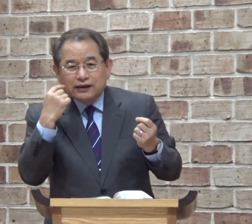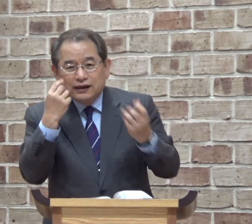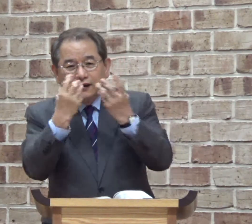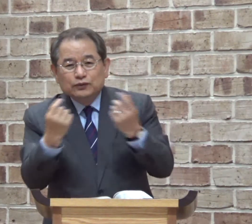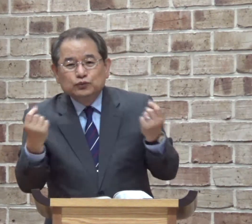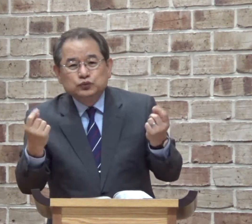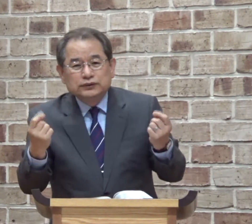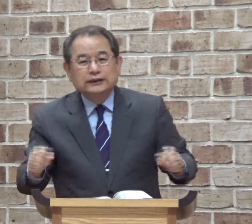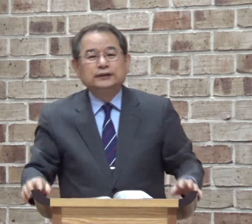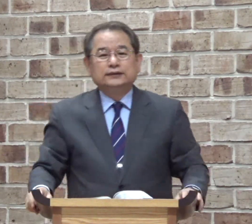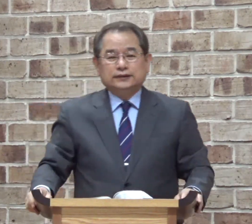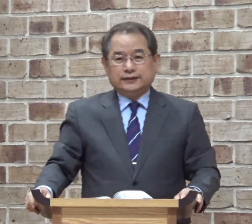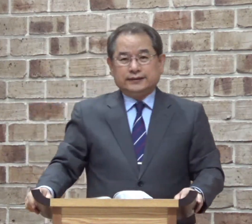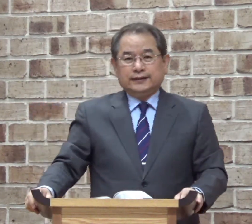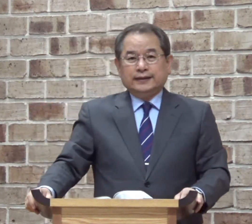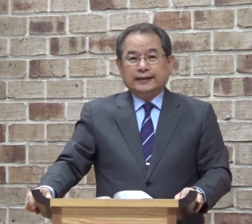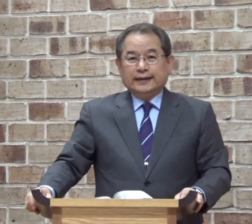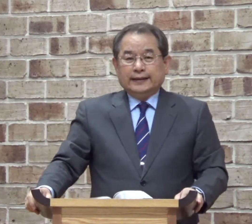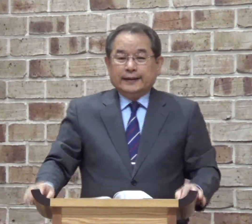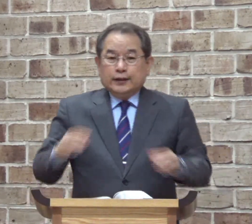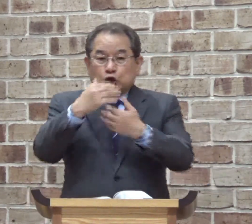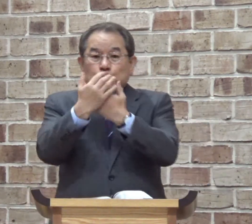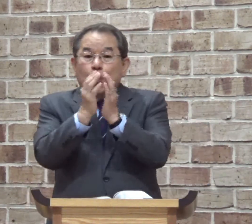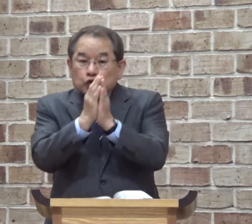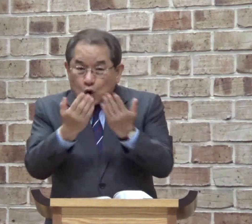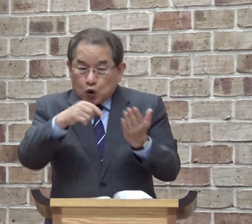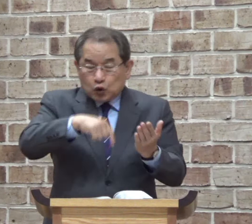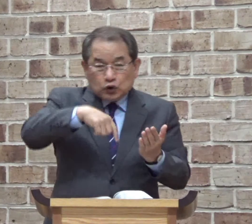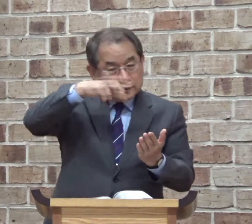신약 성경에 겸손에 관한 구절이 있는데요.